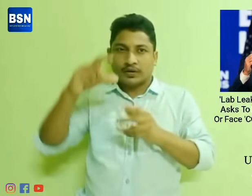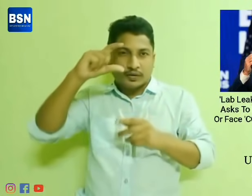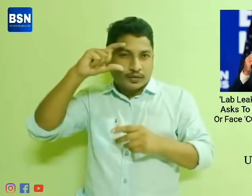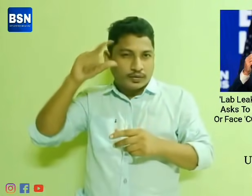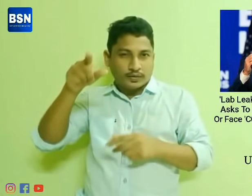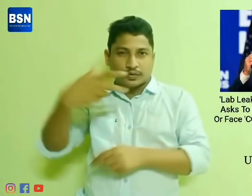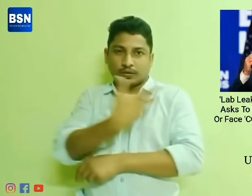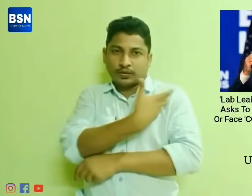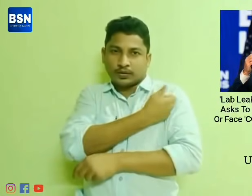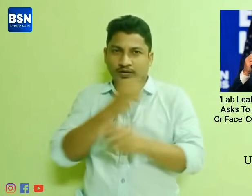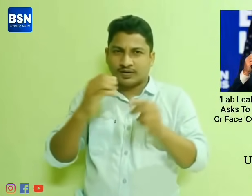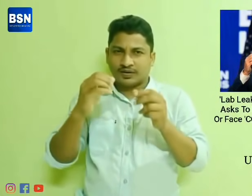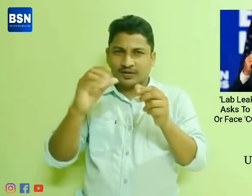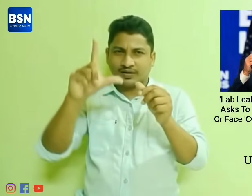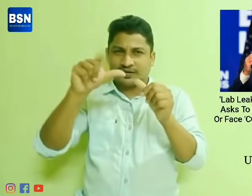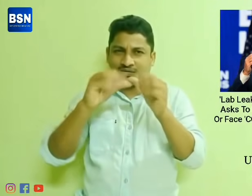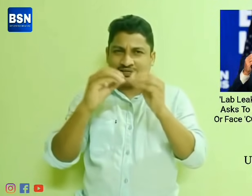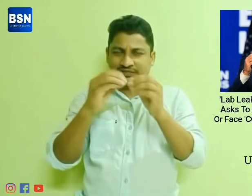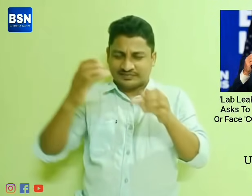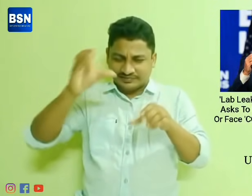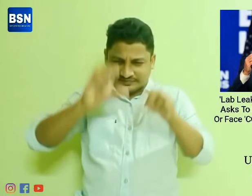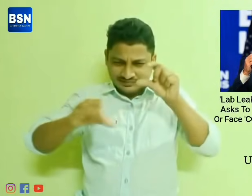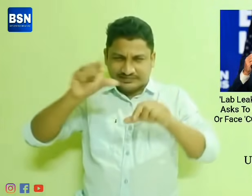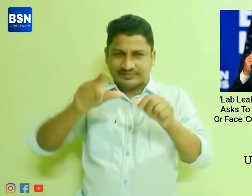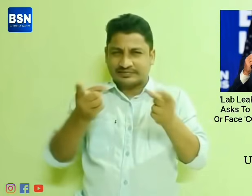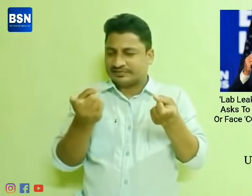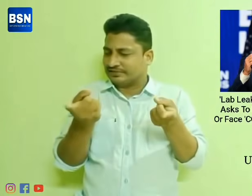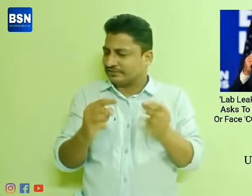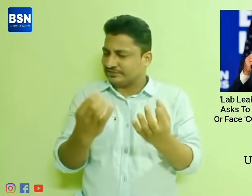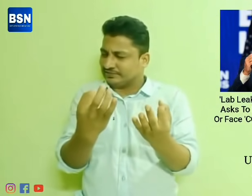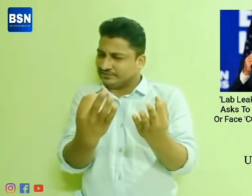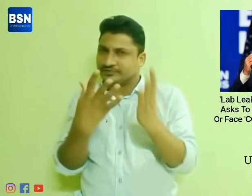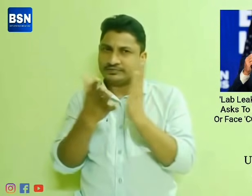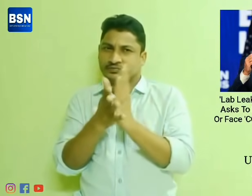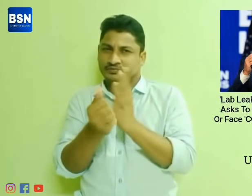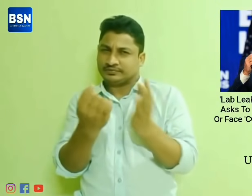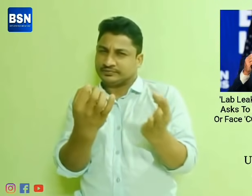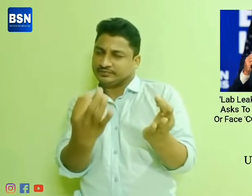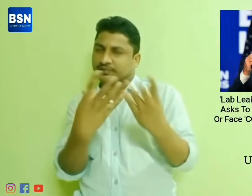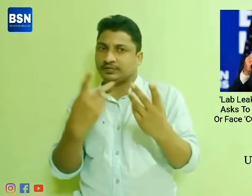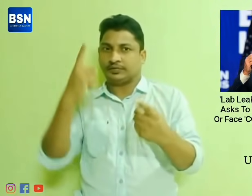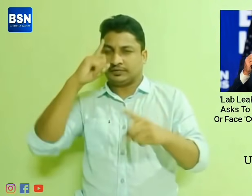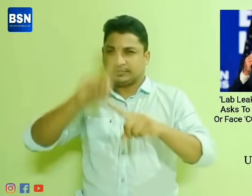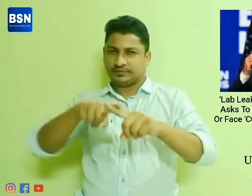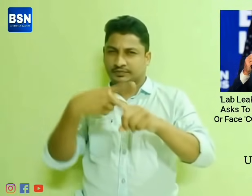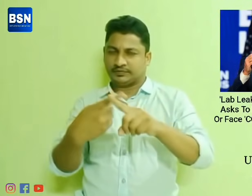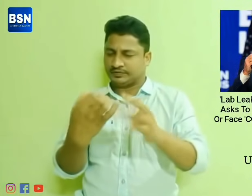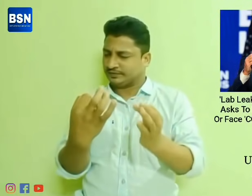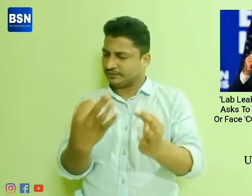శత్రువుని కాపాడి ఒక మెట్ ఎక్కేశాం. మన మధ్య రిలేషన్స్ ని కూడా ఒక మెట్ ఎక్కించాం.